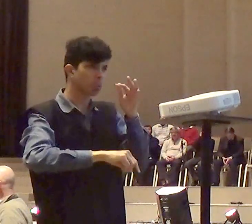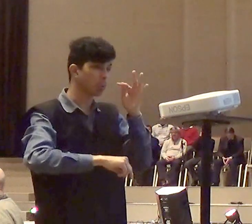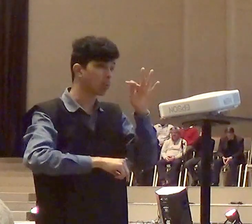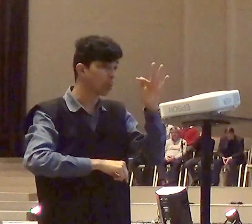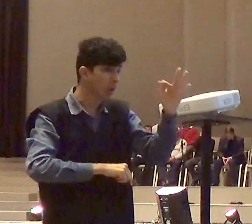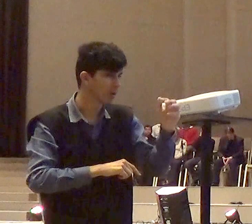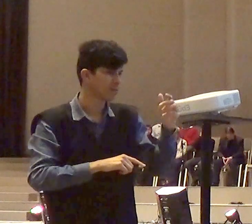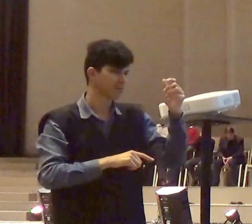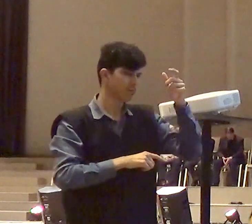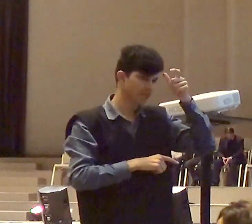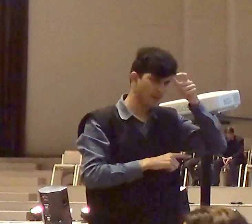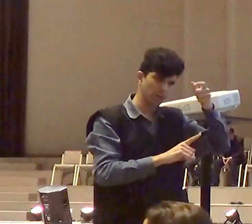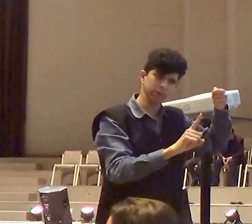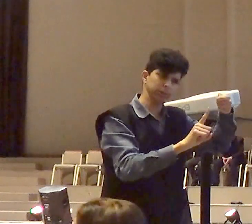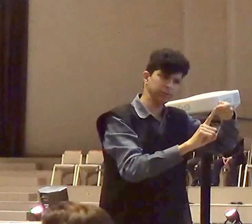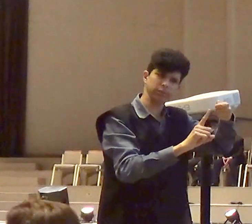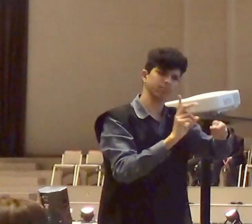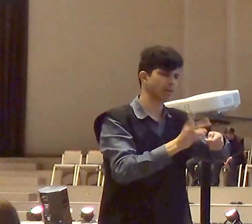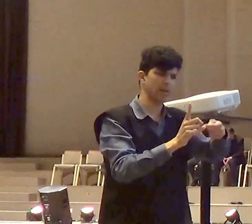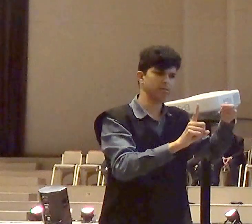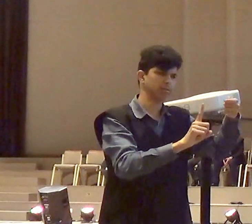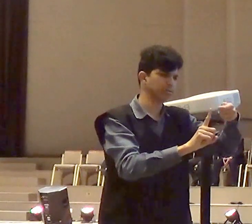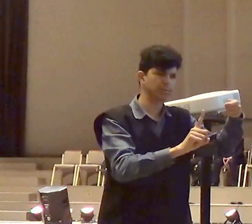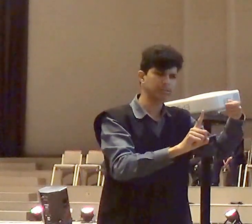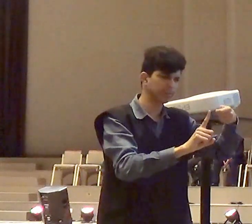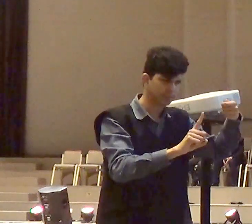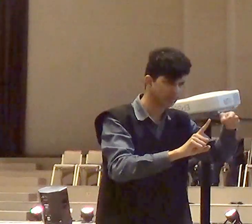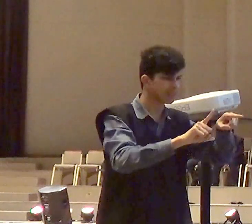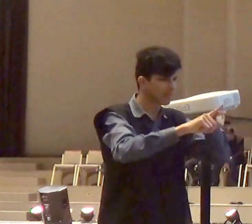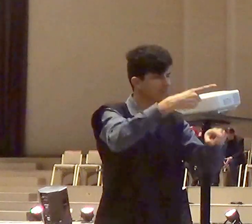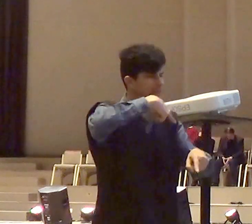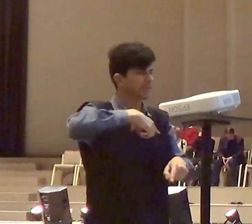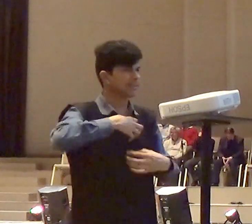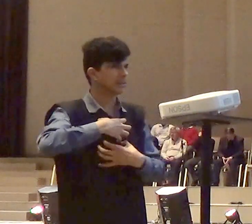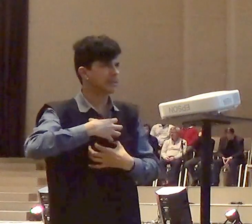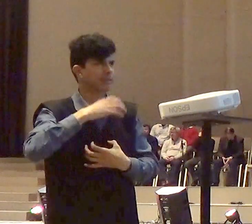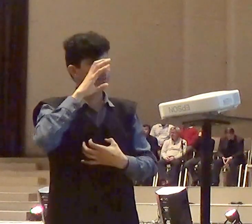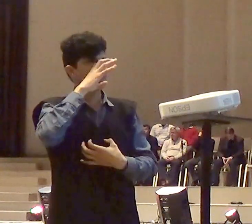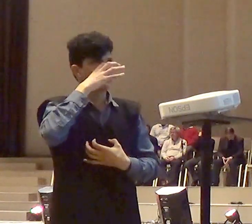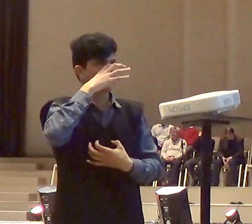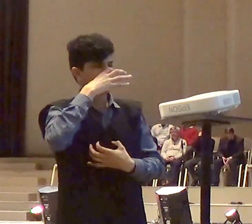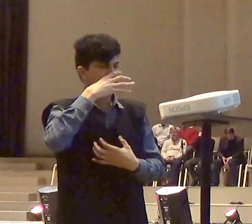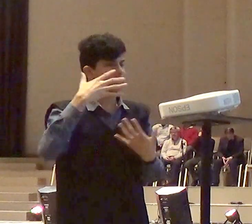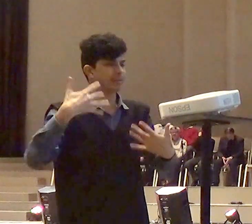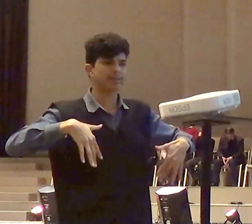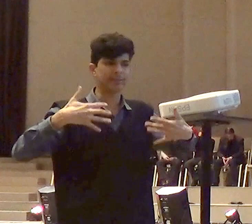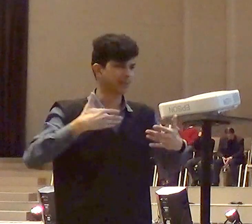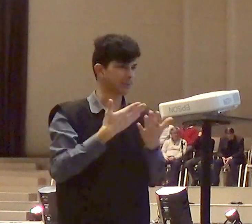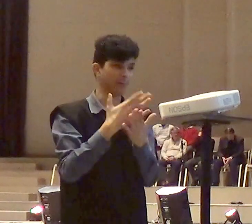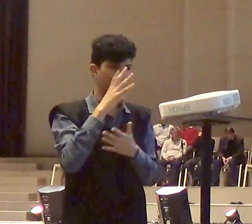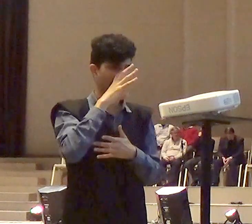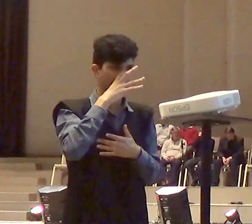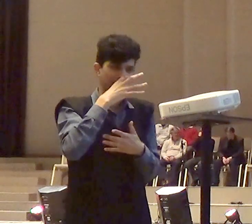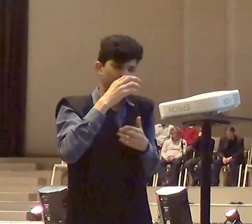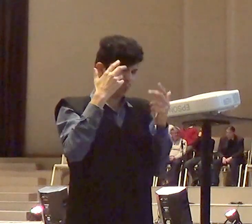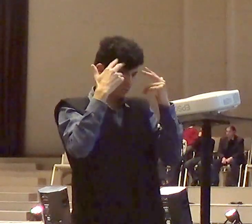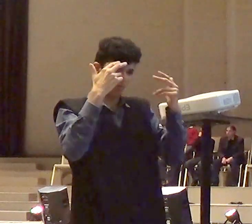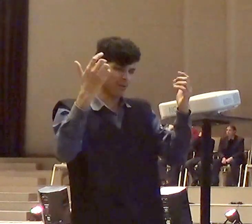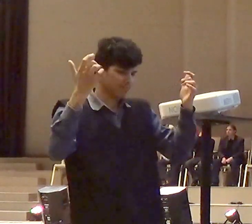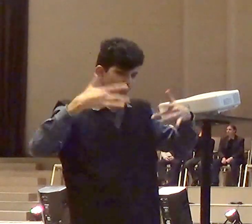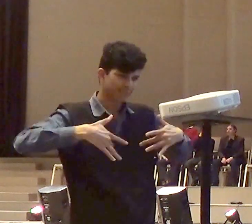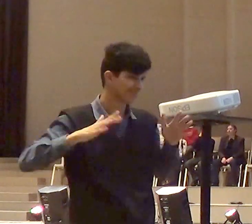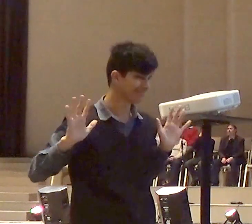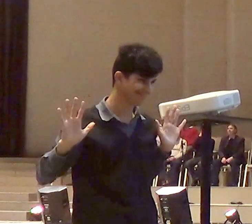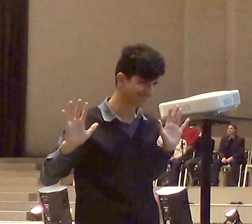porque o espírito de rebeldia tá dentro da gente a gente precisa se render e